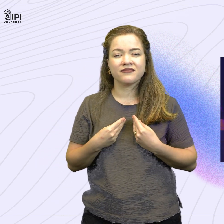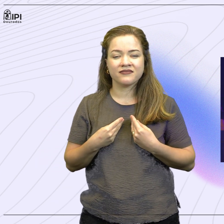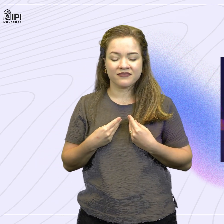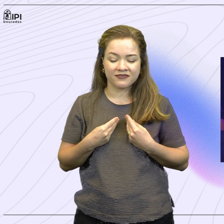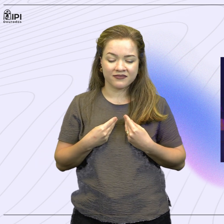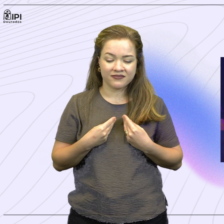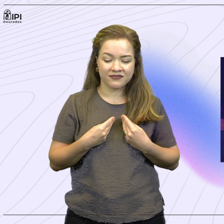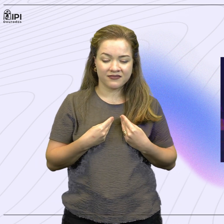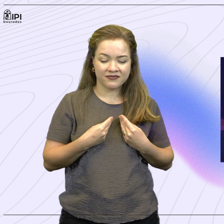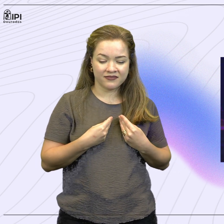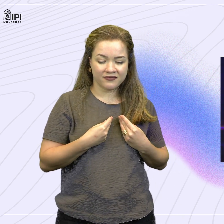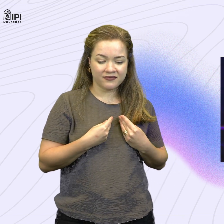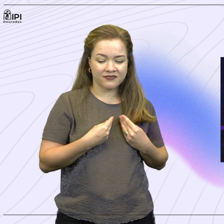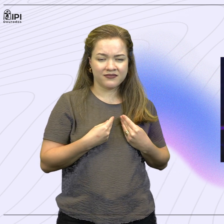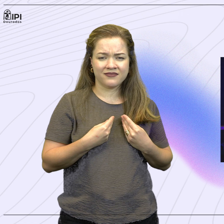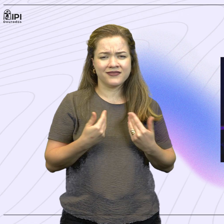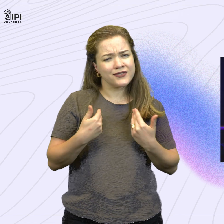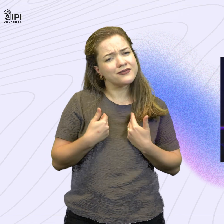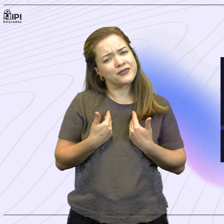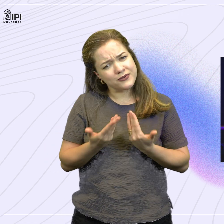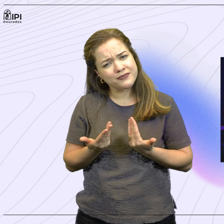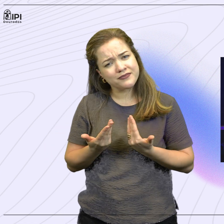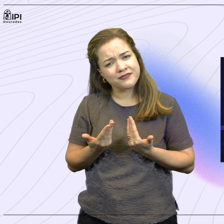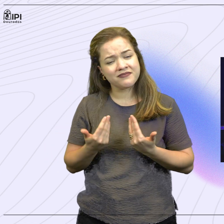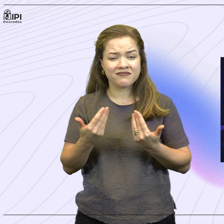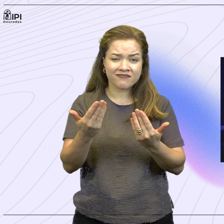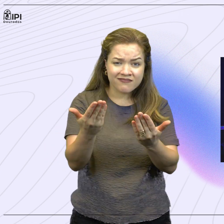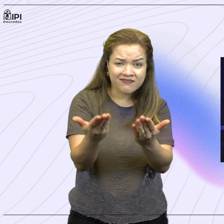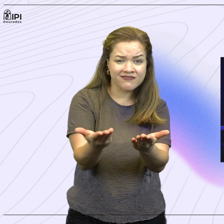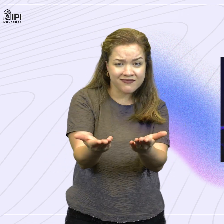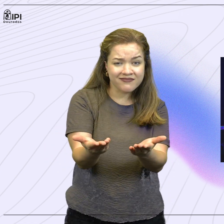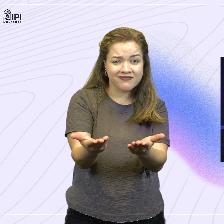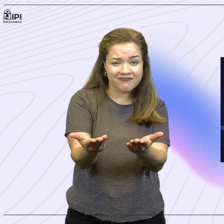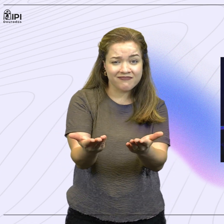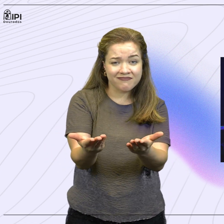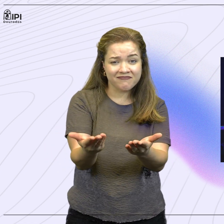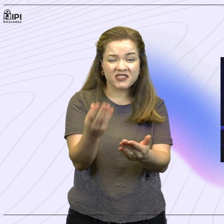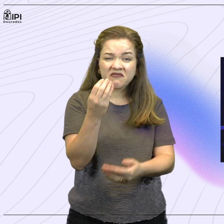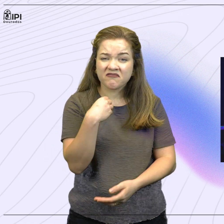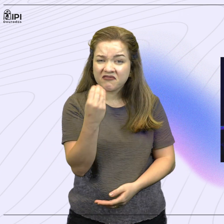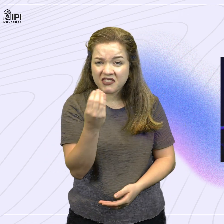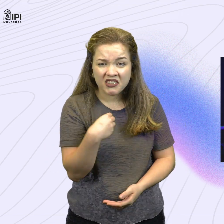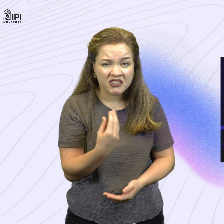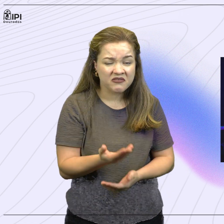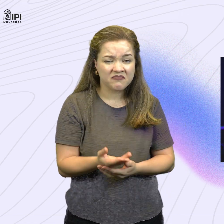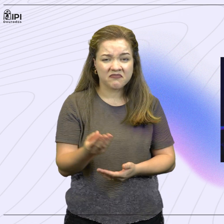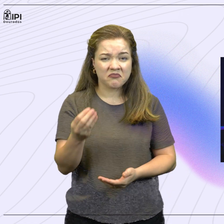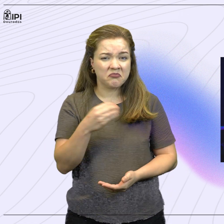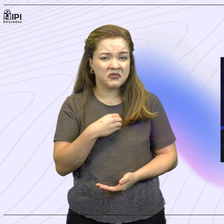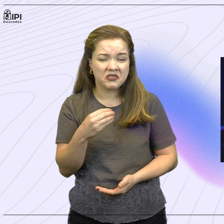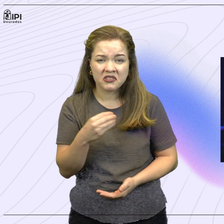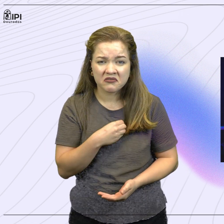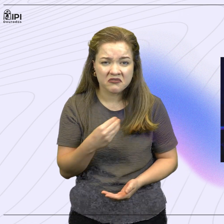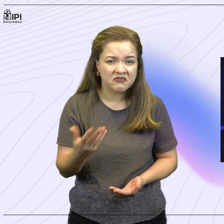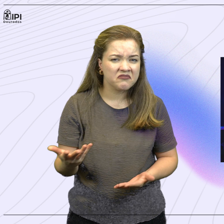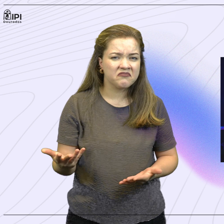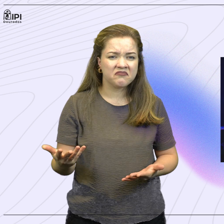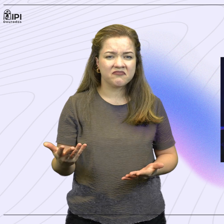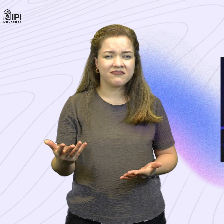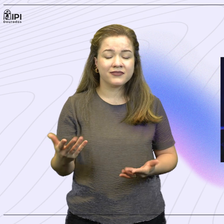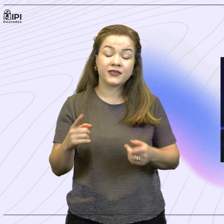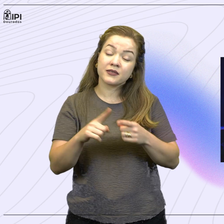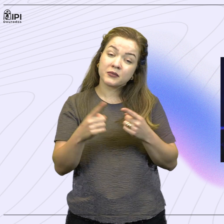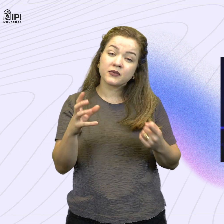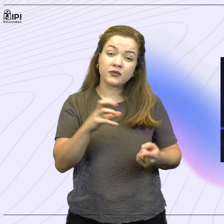Deus. Logo eu, logo você, alguém fraco, alguém pecador, mas o amor de Deus